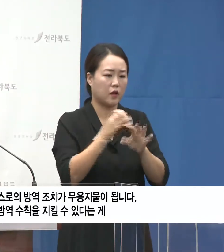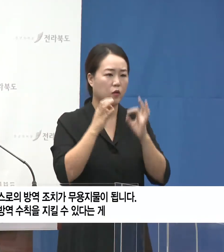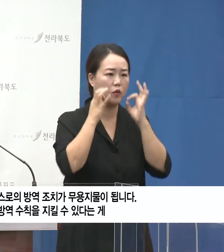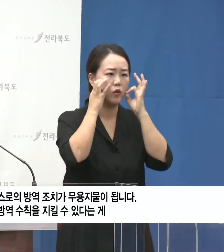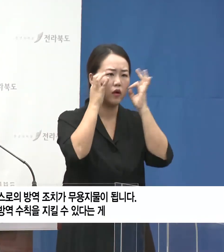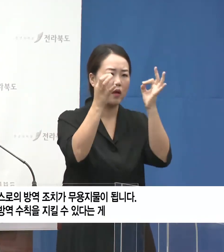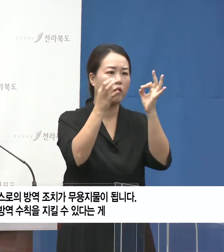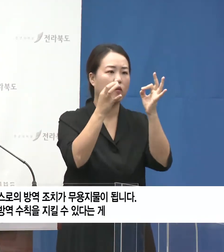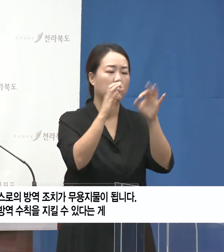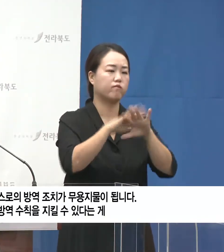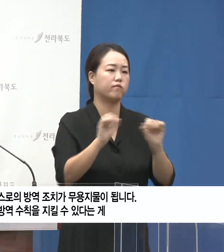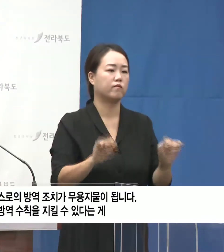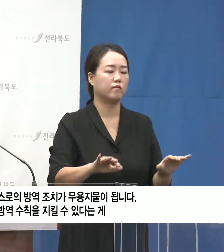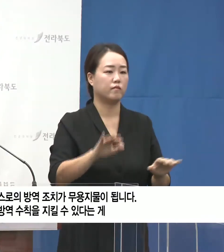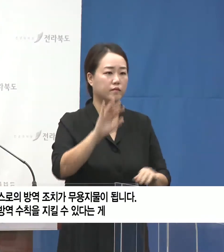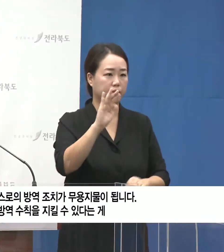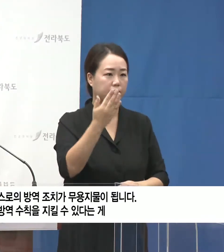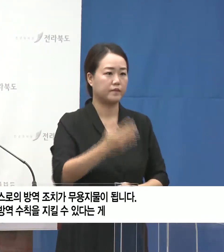됩니다.